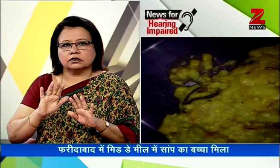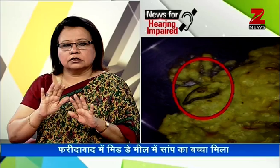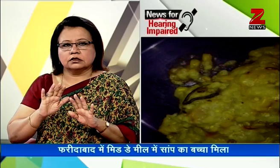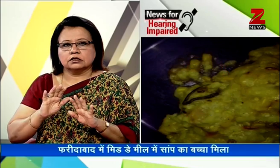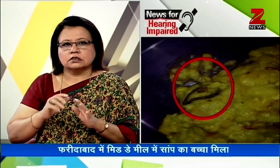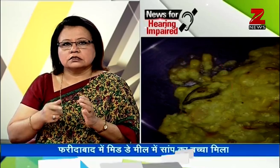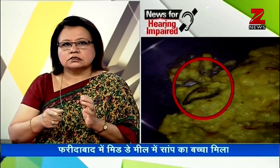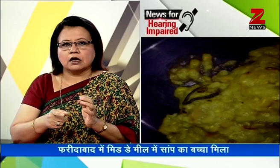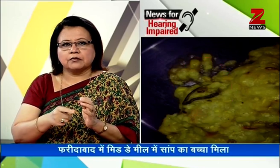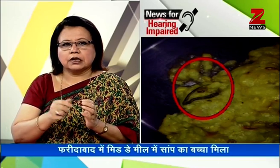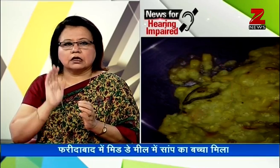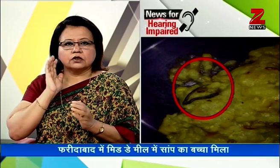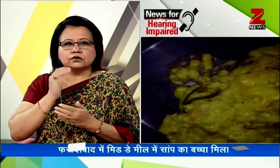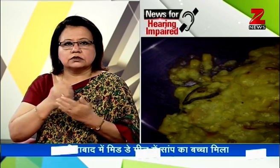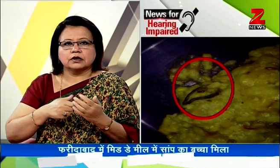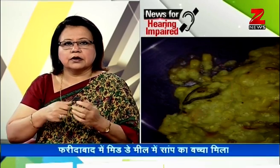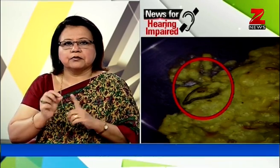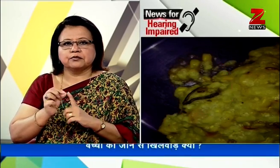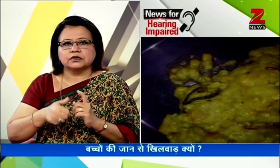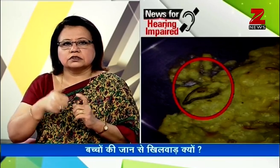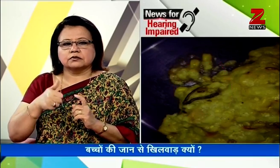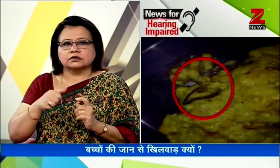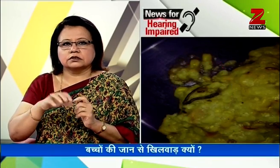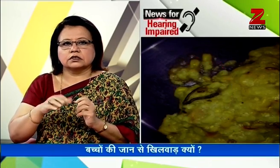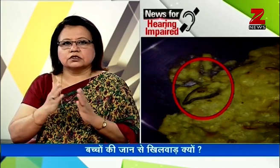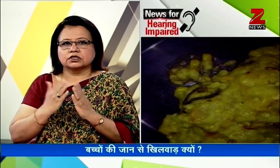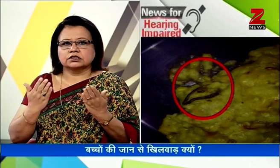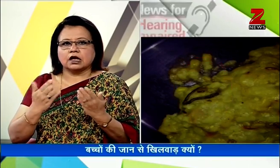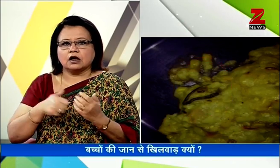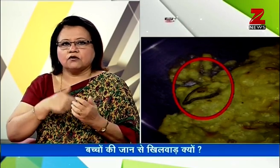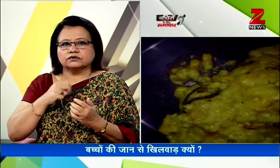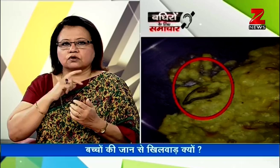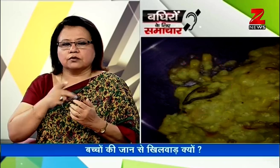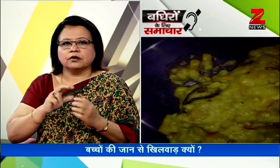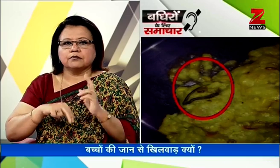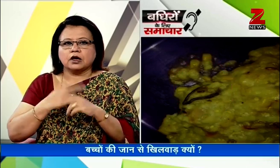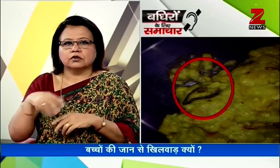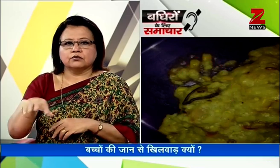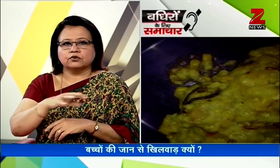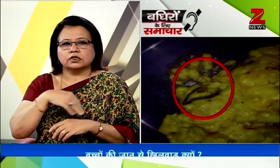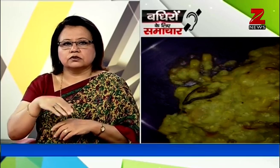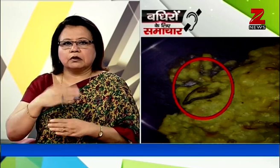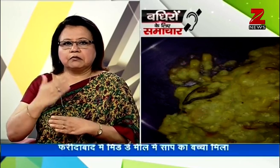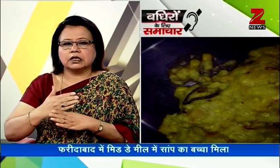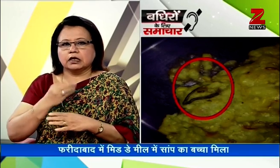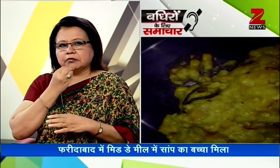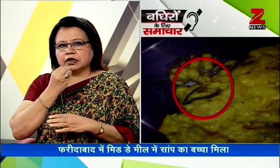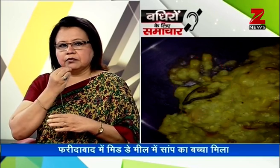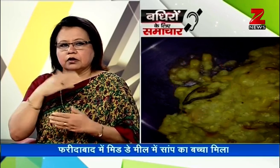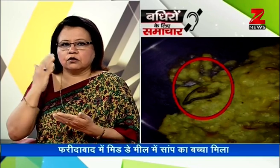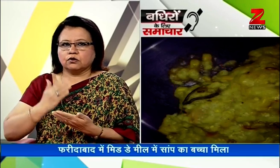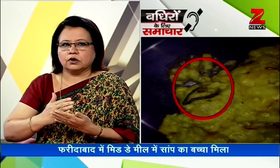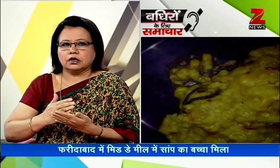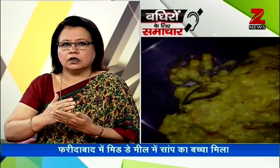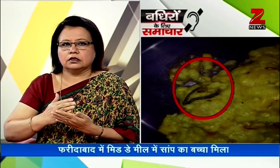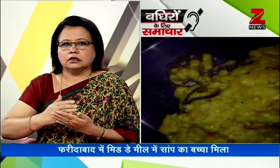थे। सांप मिलने की खबर प्रिंसिपल ने जिला शिक्षा अधिकारी को दी। बाद में पूरे जिले में मिड डे मील पर